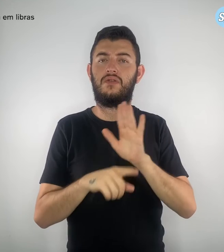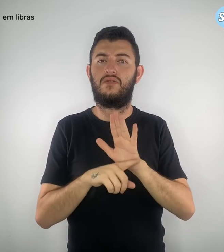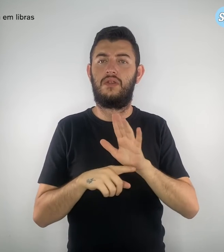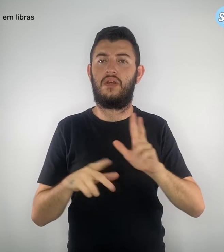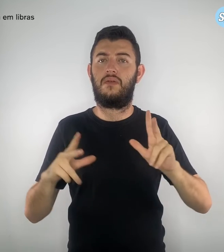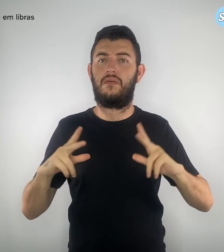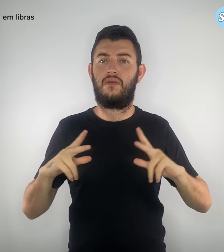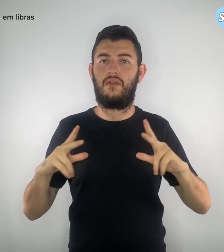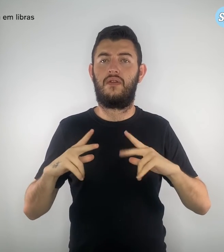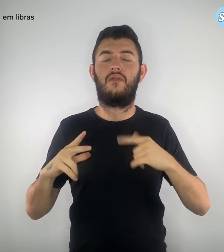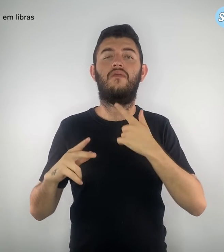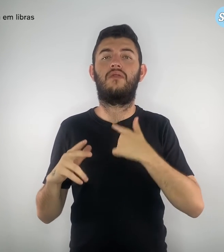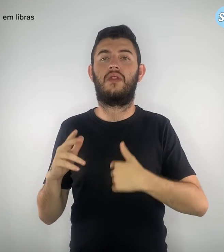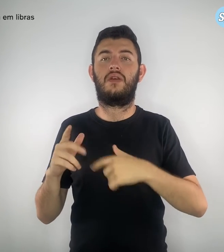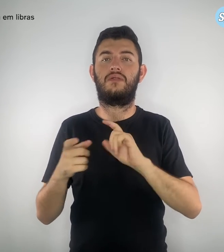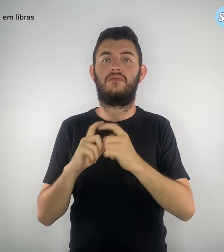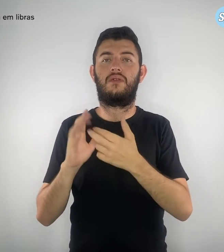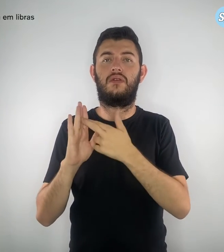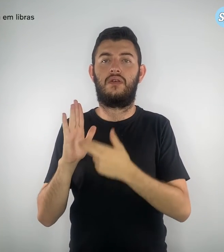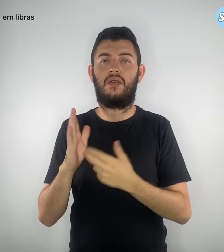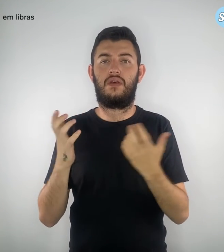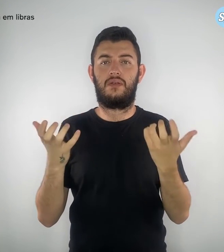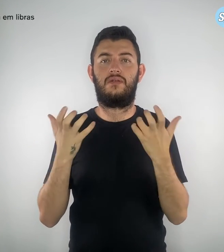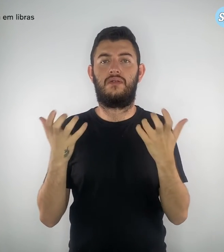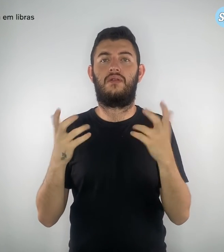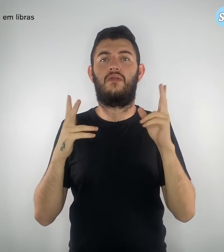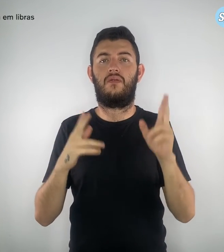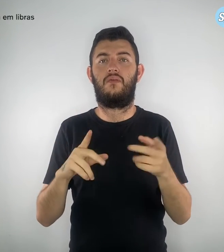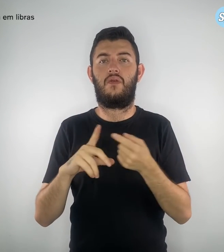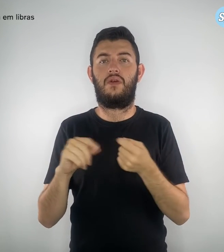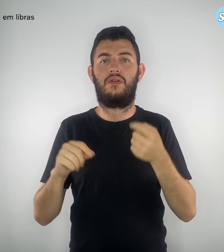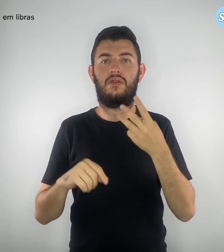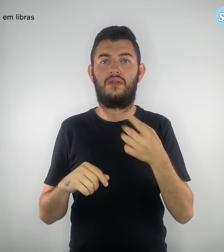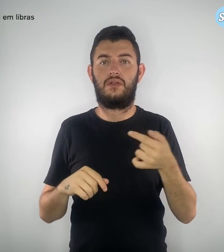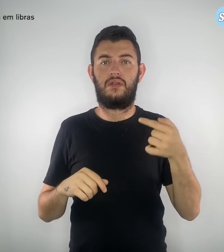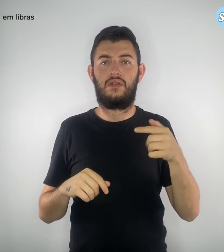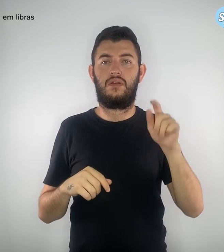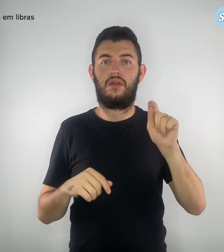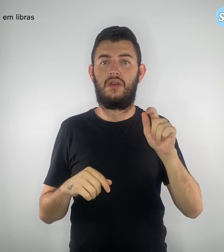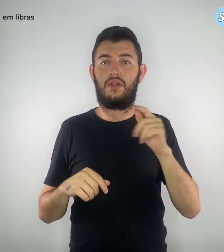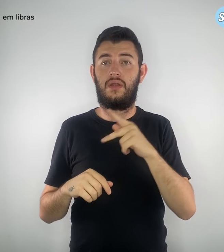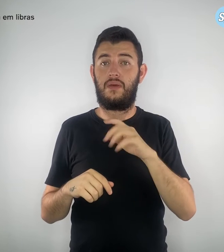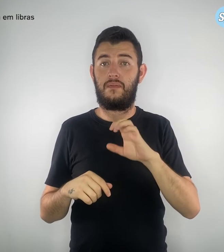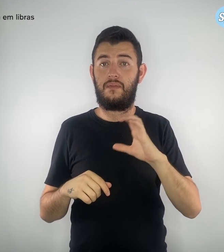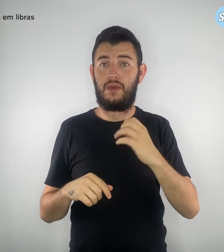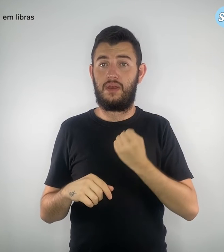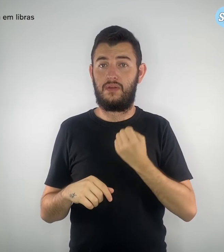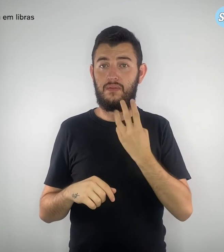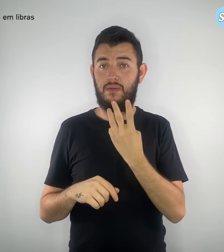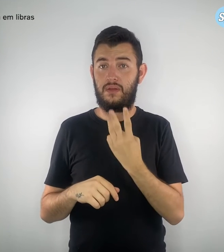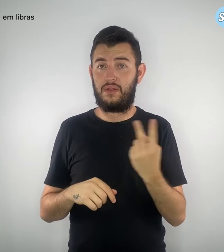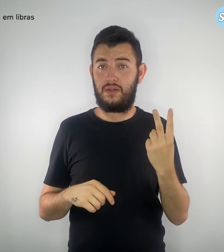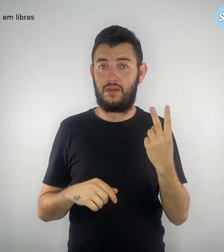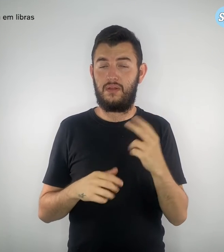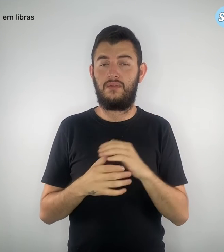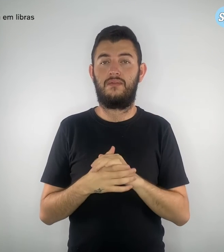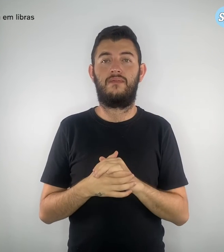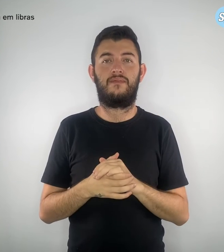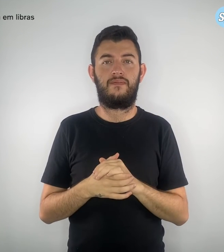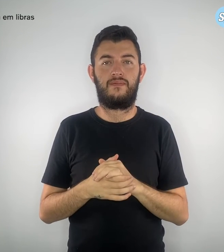e conforme dispõe o artigo 37A da PEC 32. A União, os